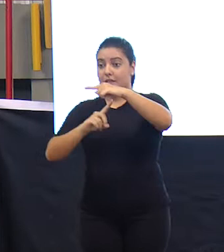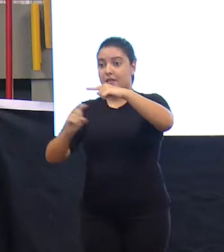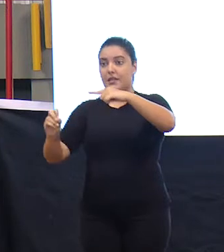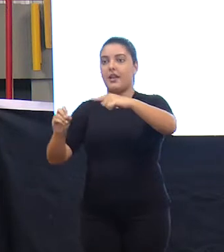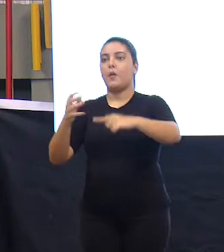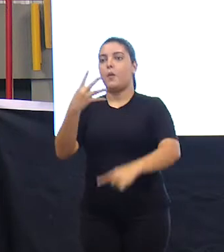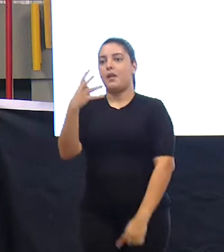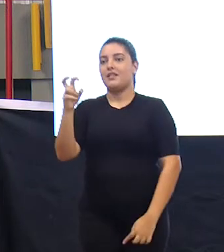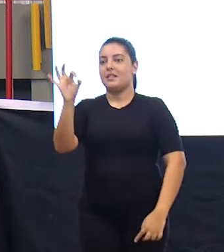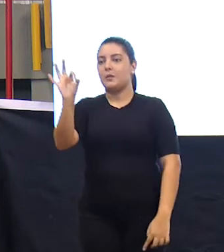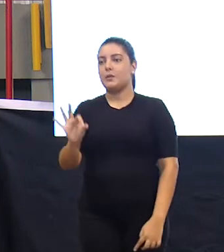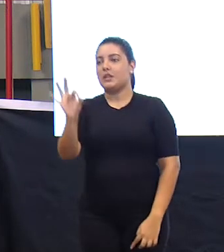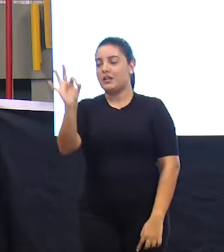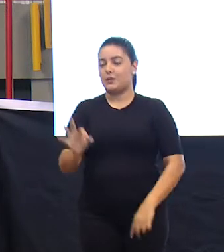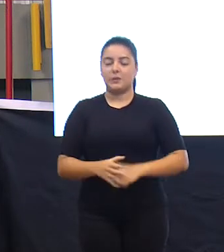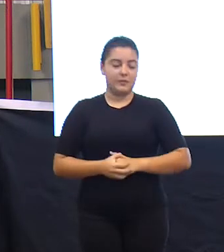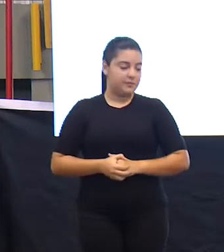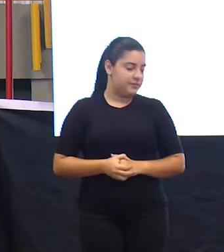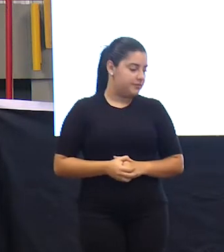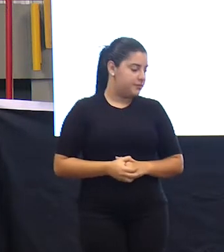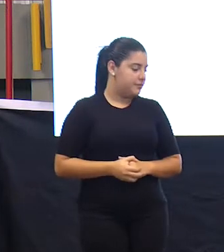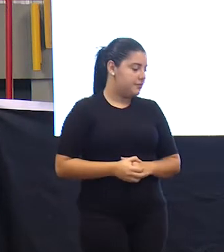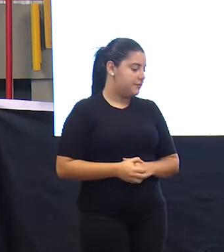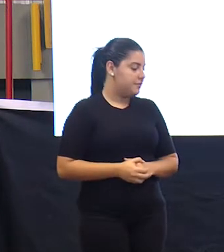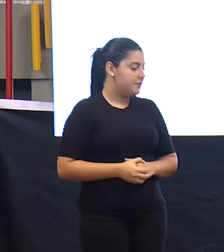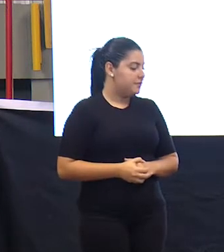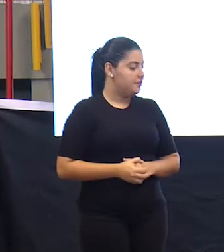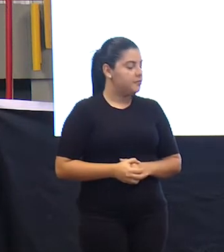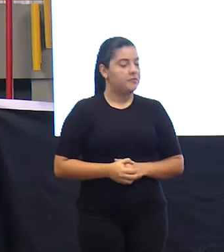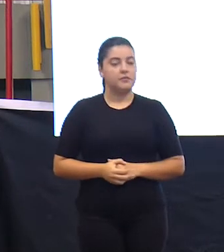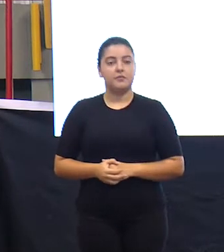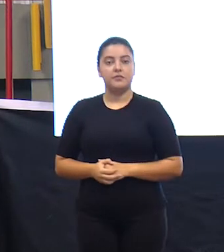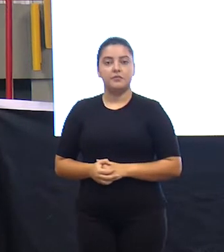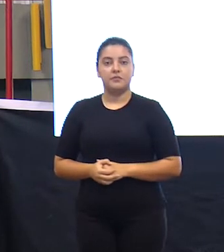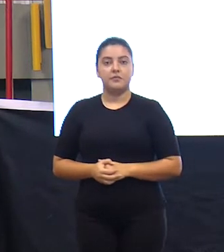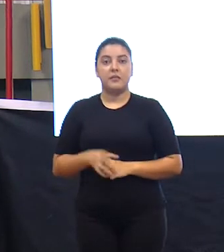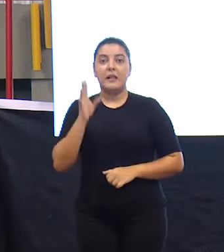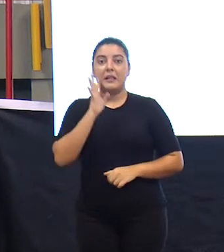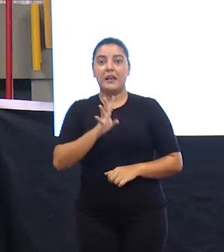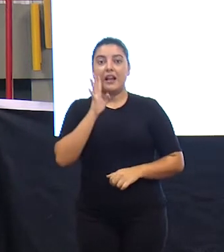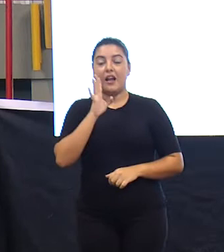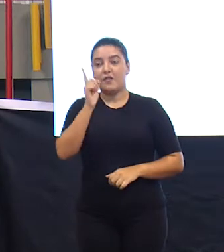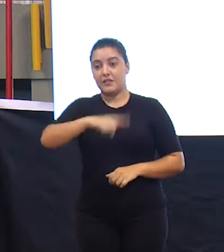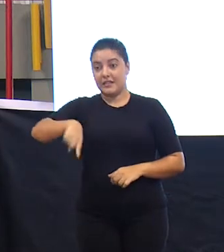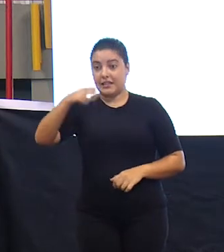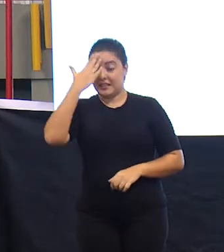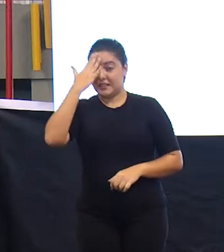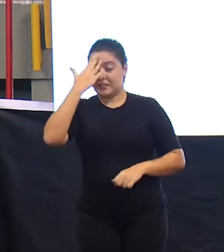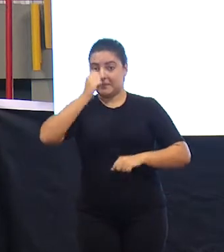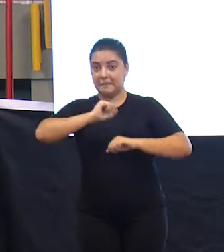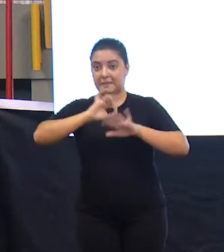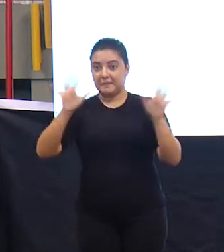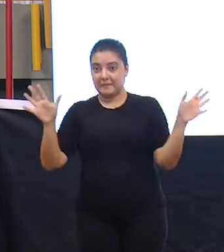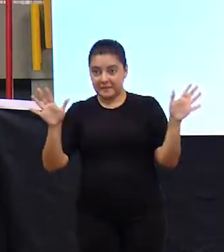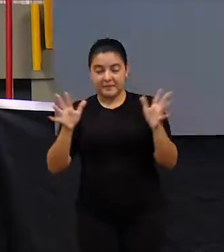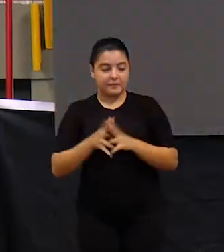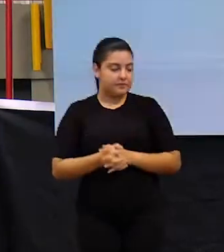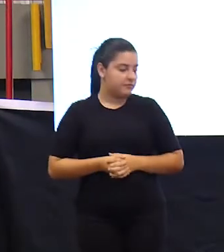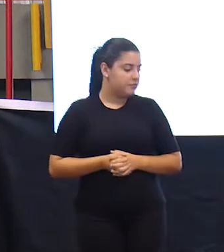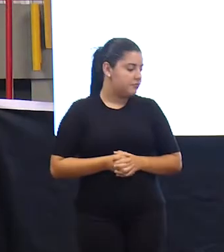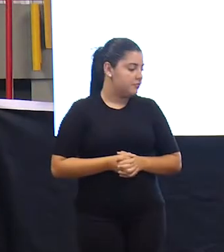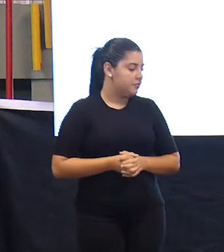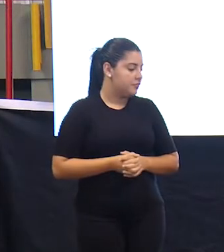voilá. Aqui está, 45%. Não é legal, gente? Sim ou não? Vamos